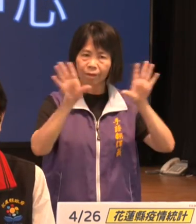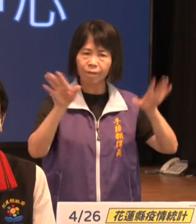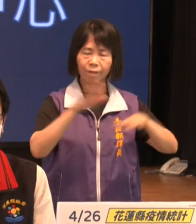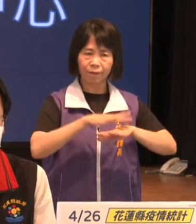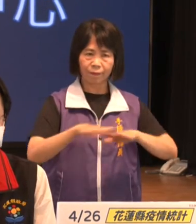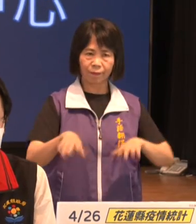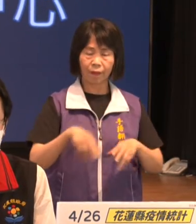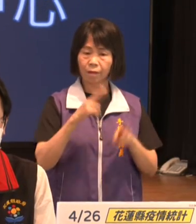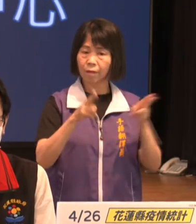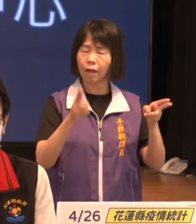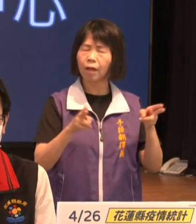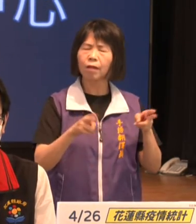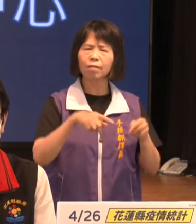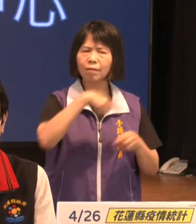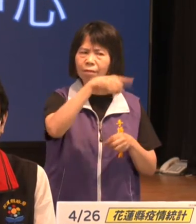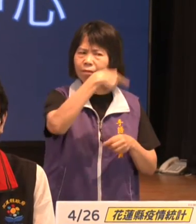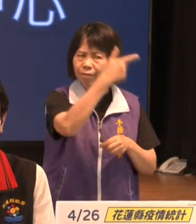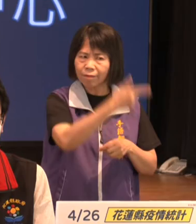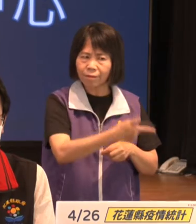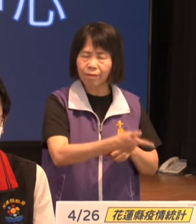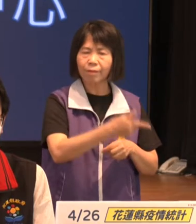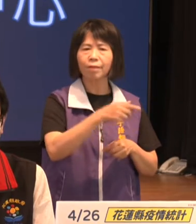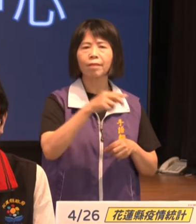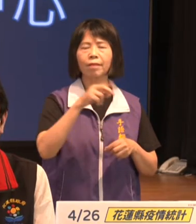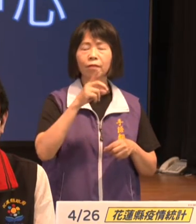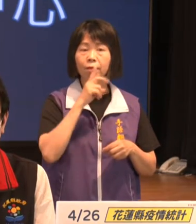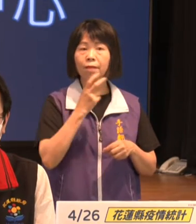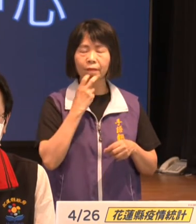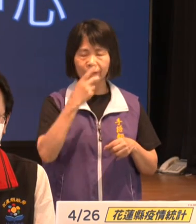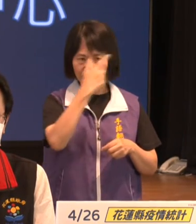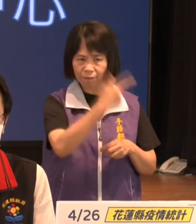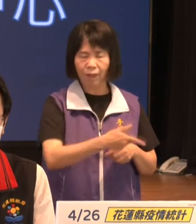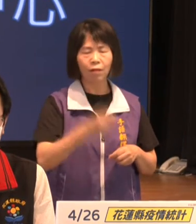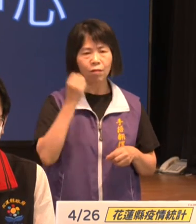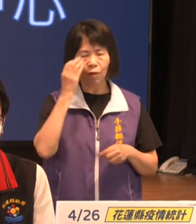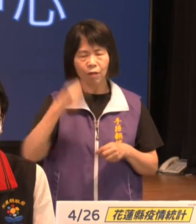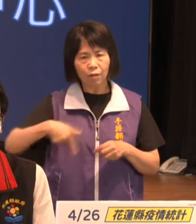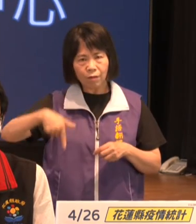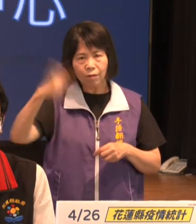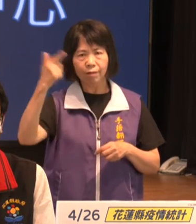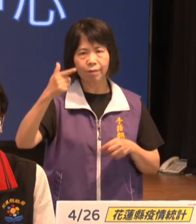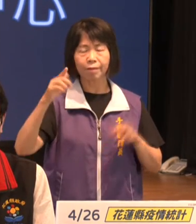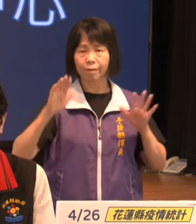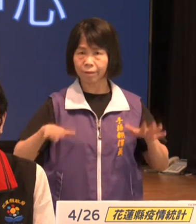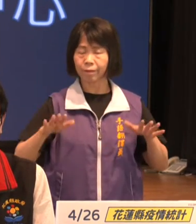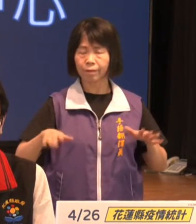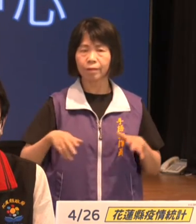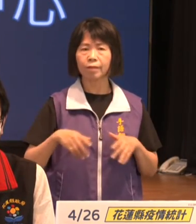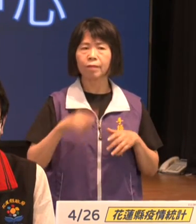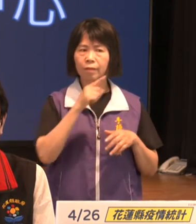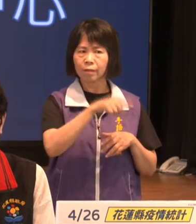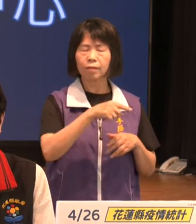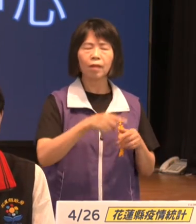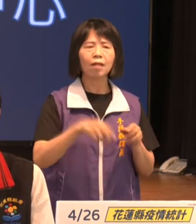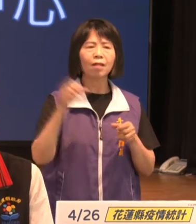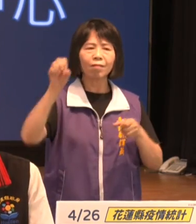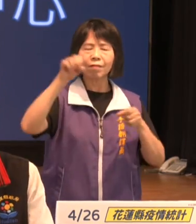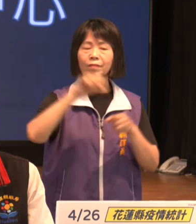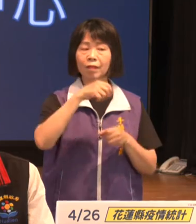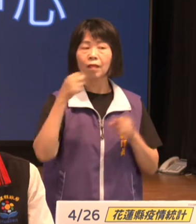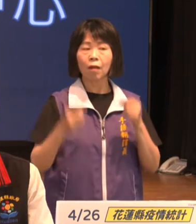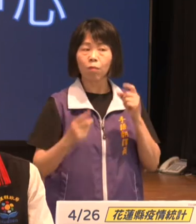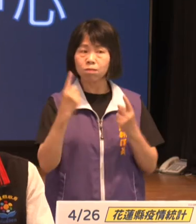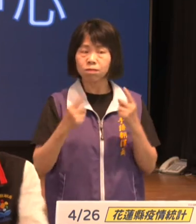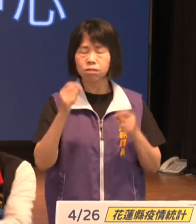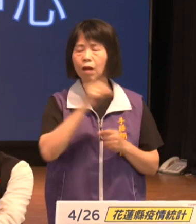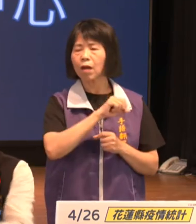所以中央有时候会比较慢，那所以我们的速度会比较快所以我们今天大概会给这个中央多8个人原因在